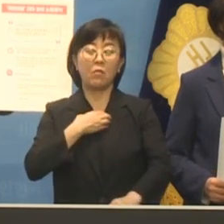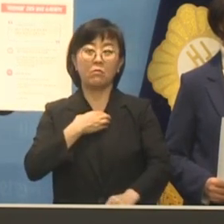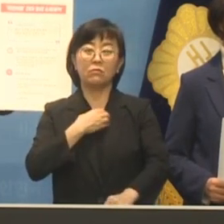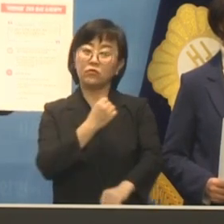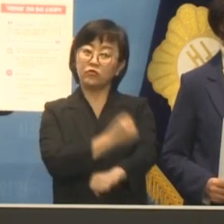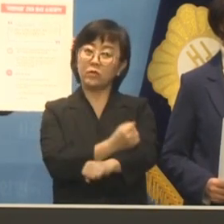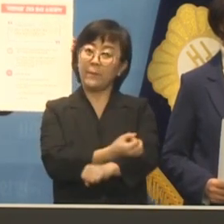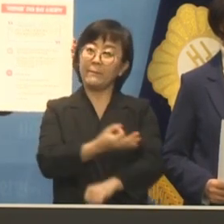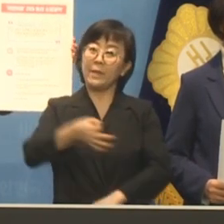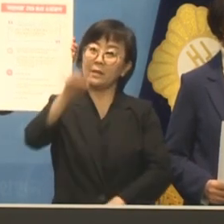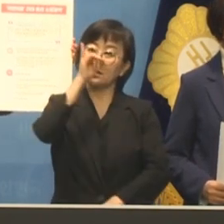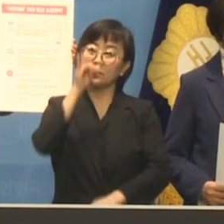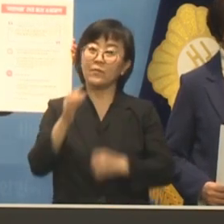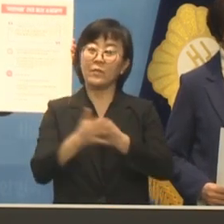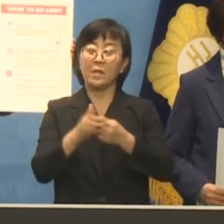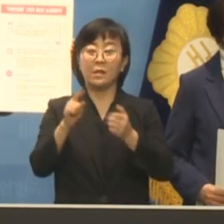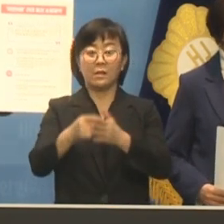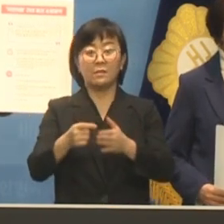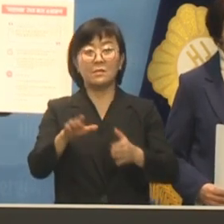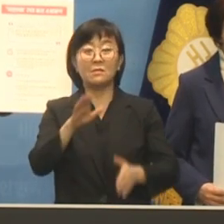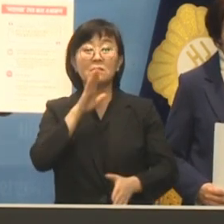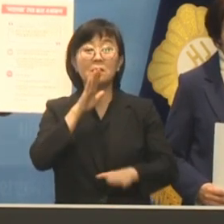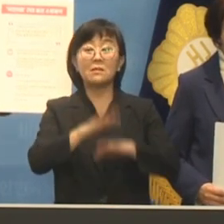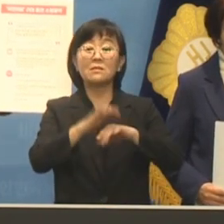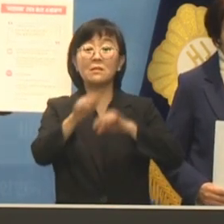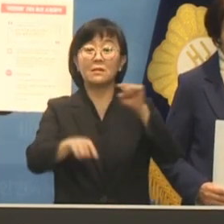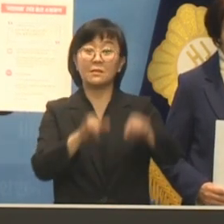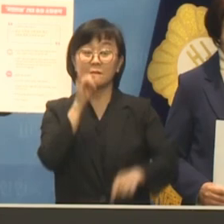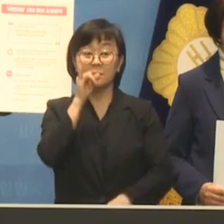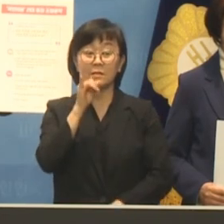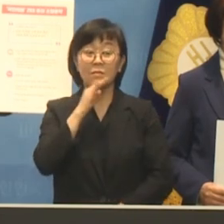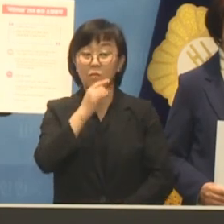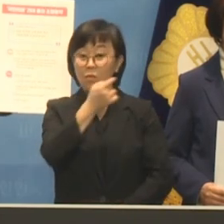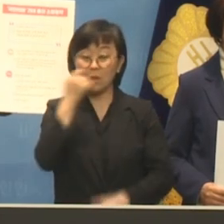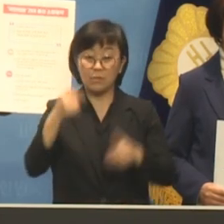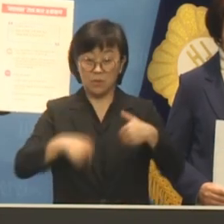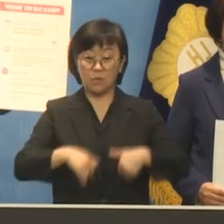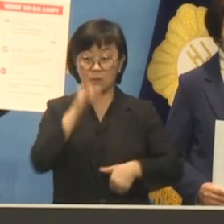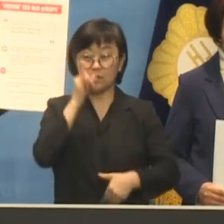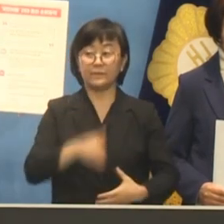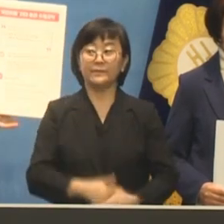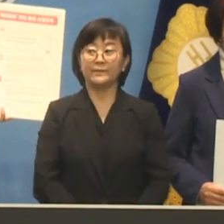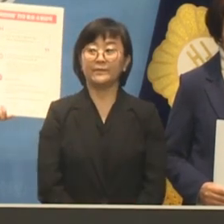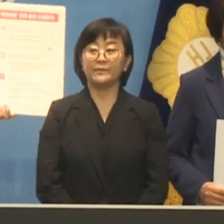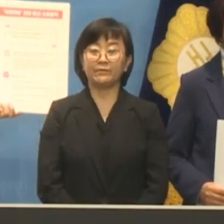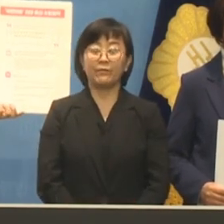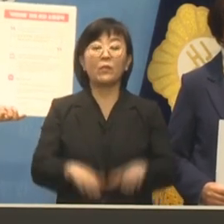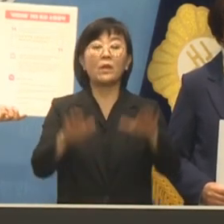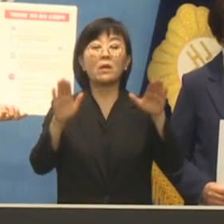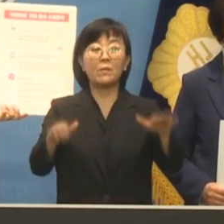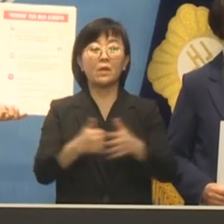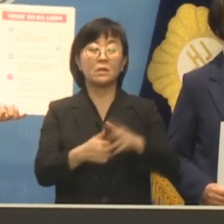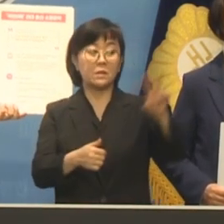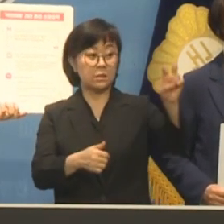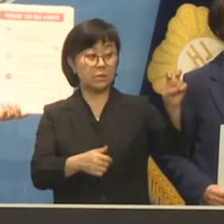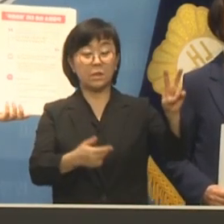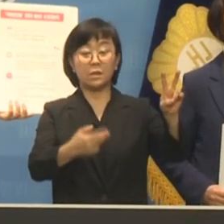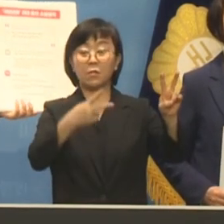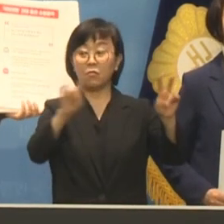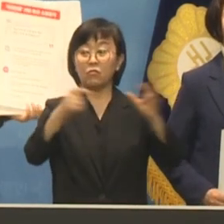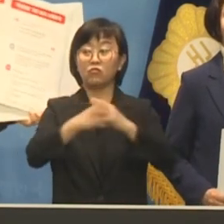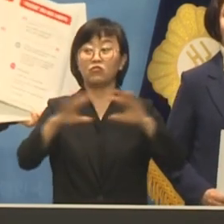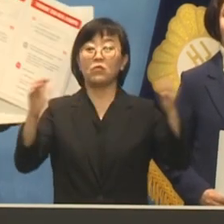모든 게 들어와 있는데 이게 얼마나 지켜졌는지 확인을 할 필요가 있습니다. 그리고 이번 22대